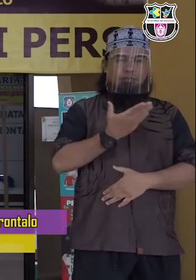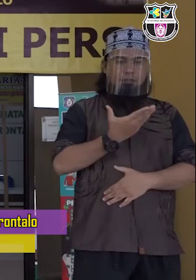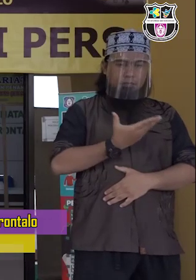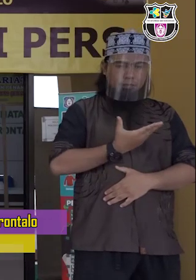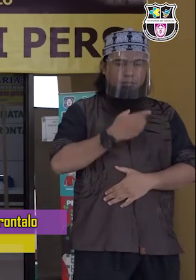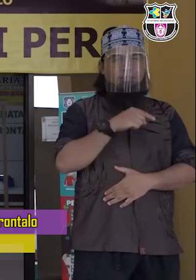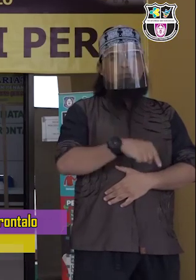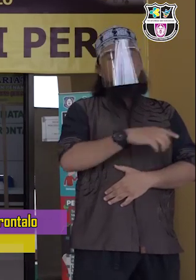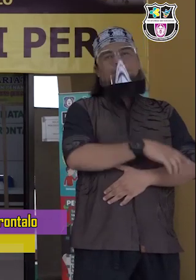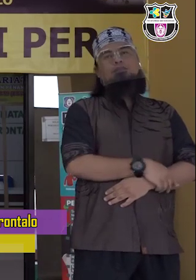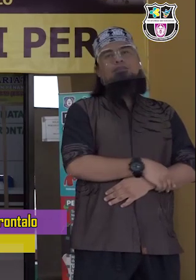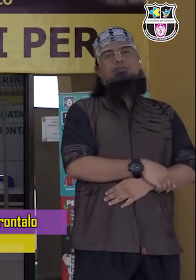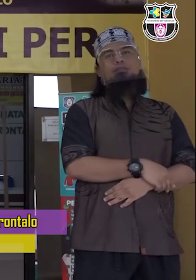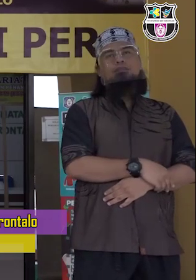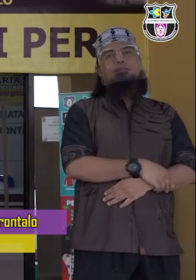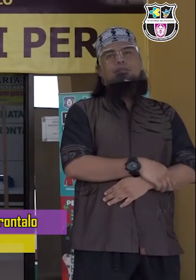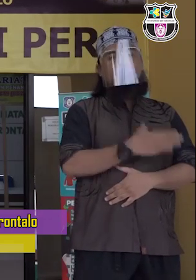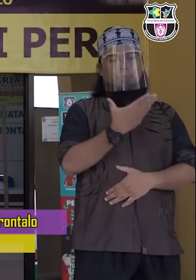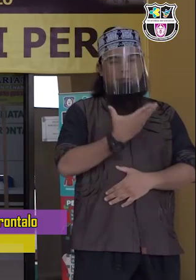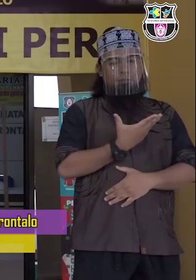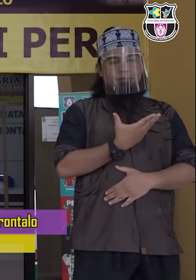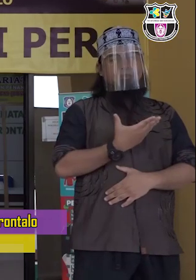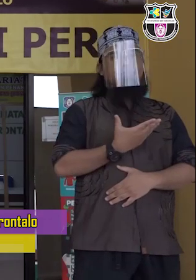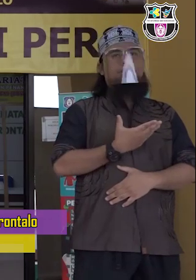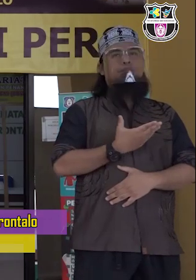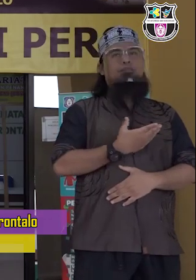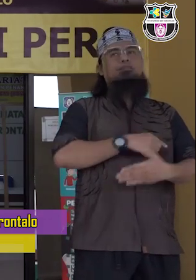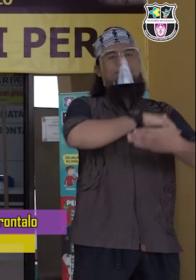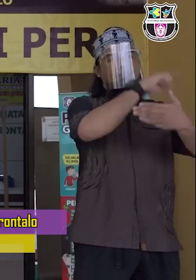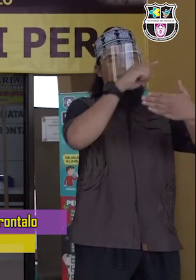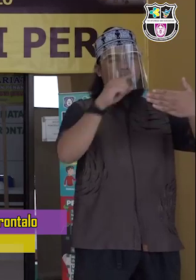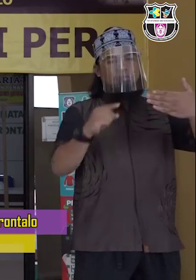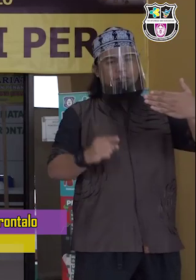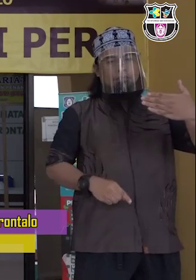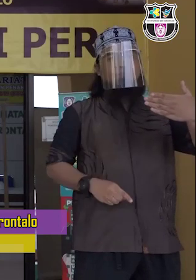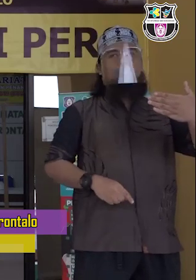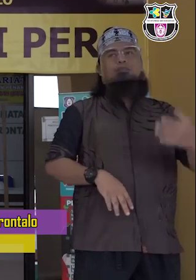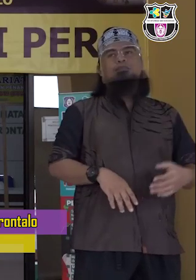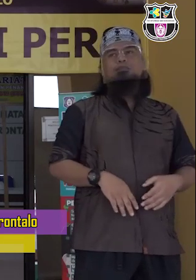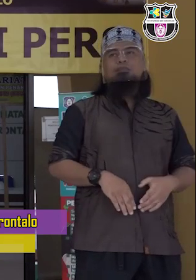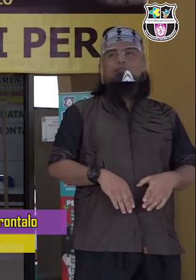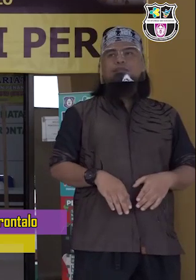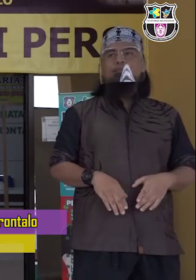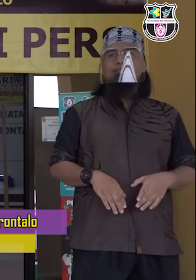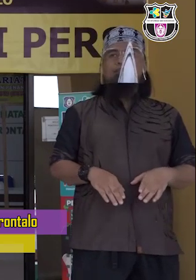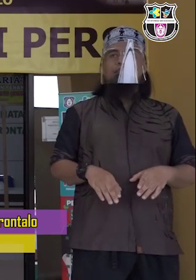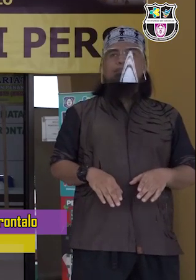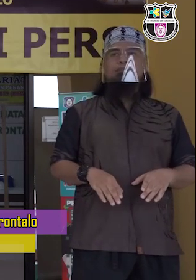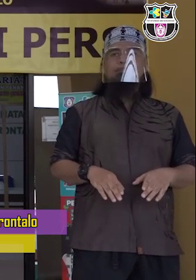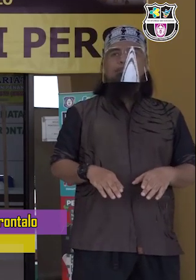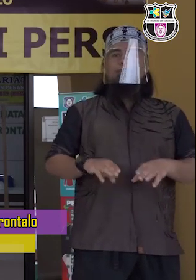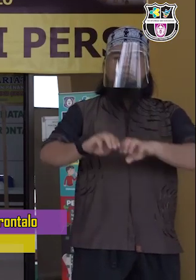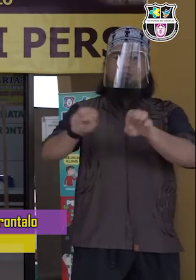ini akan memberikan data mengenai kelompok-kelompok sasaran yang harus kita